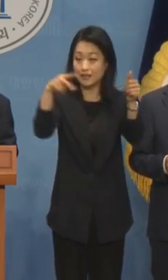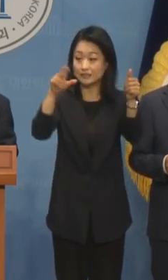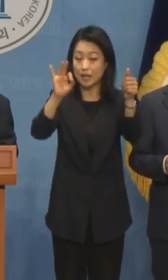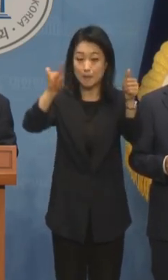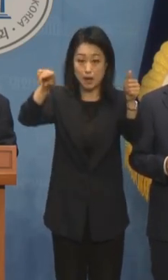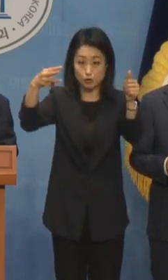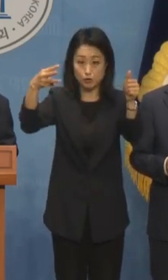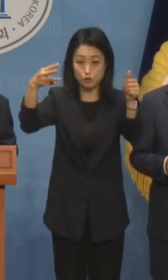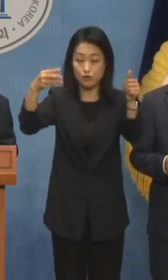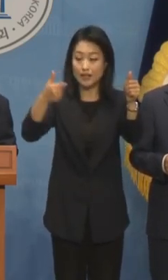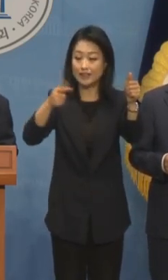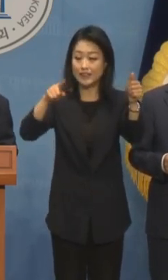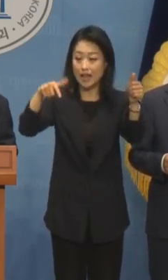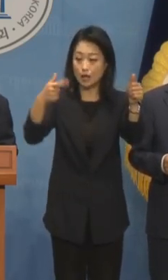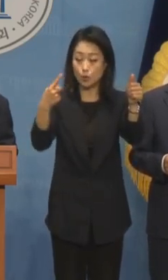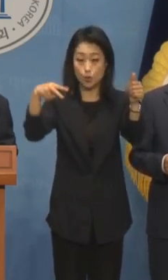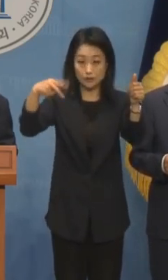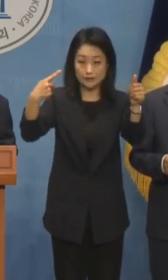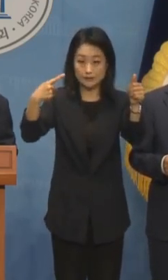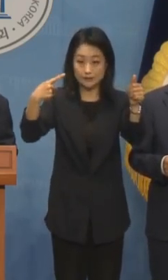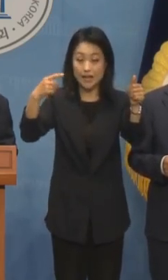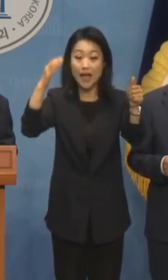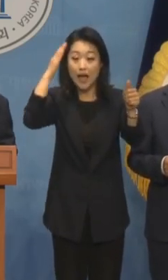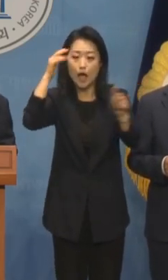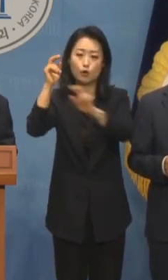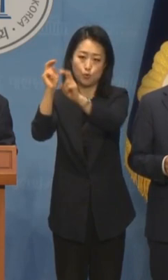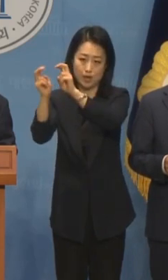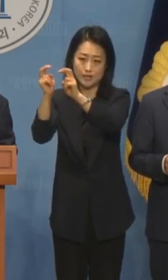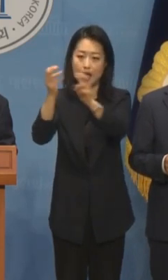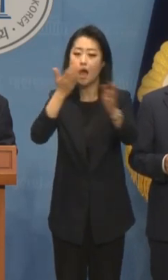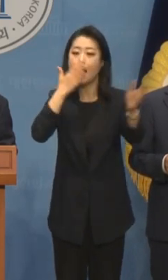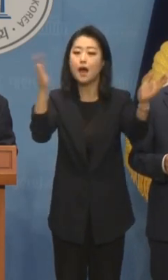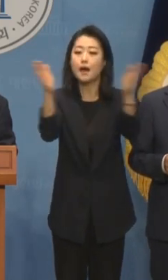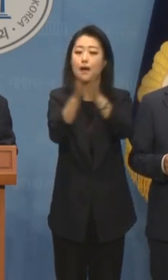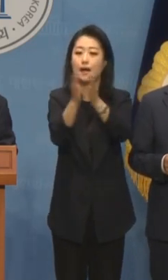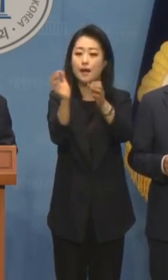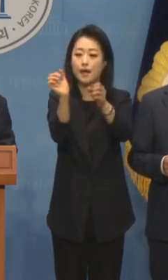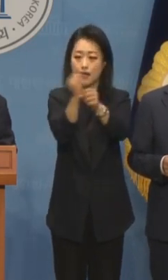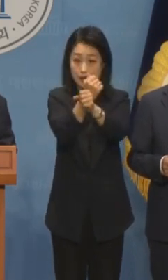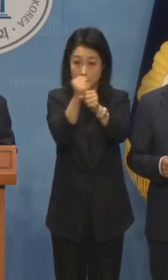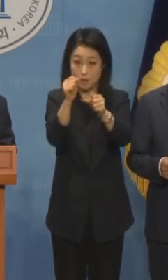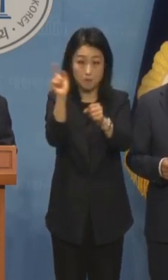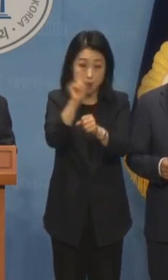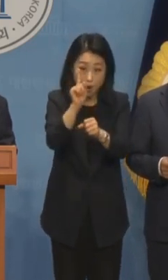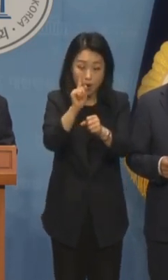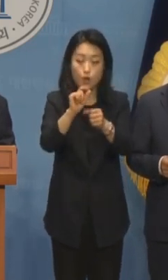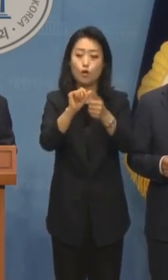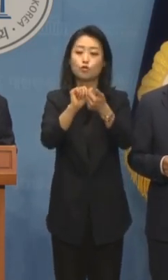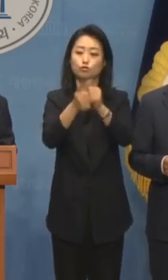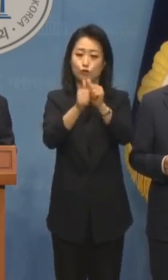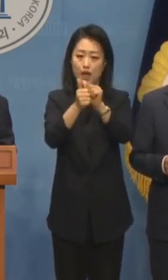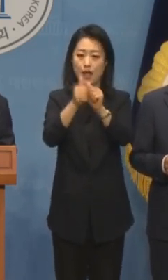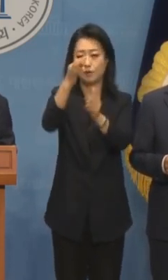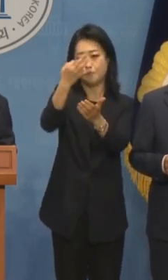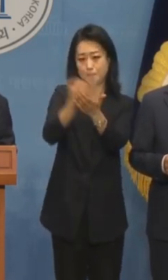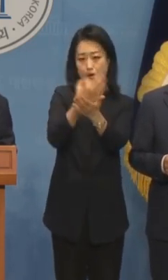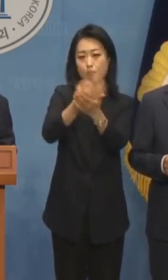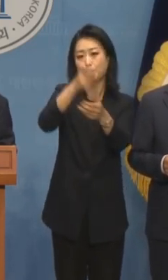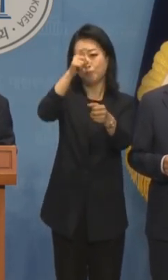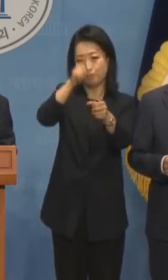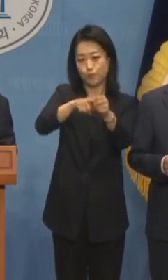쌍방울과 나노스 즉 한국 기업과 결탁한 주가 조작 사건이라고 결론